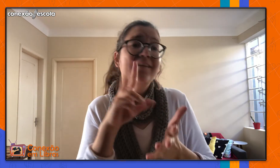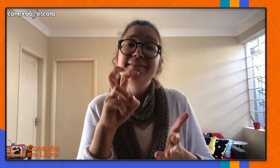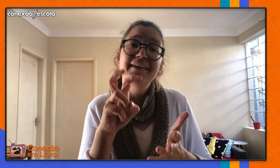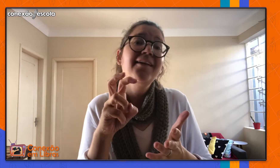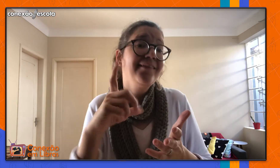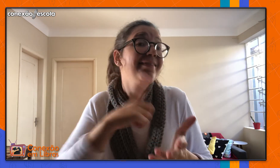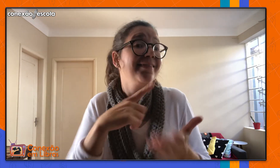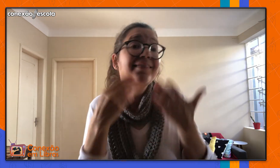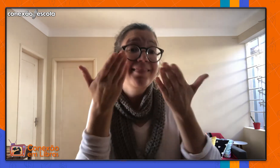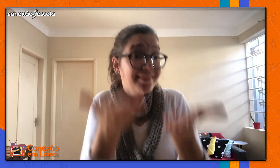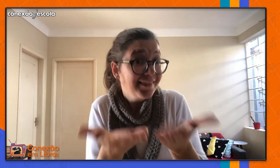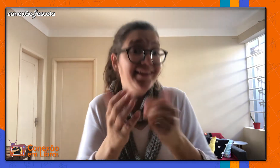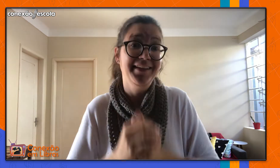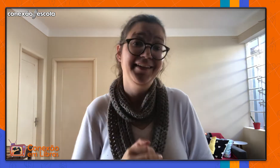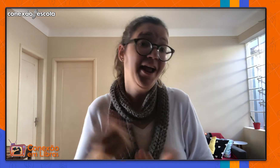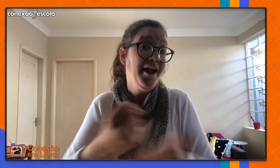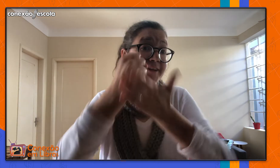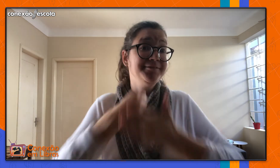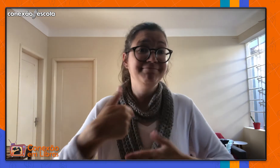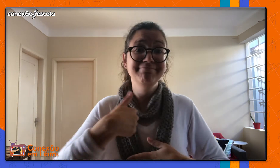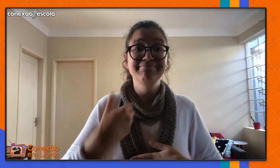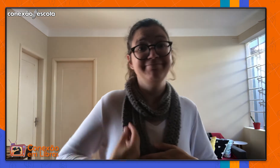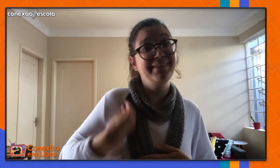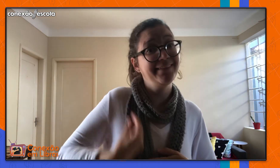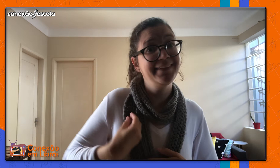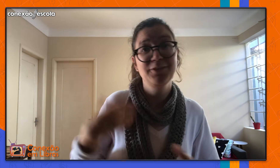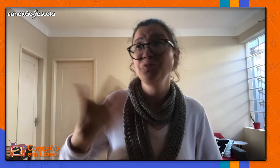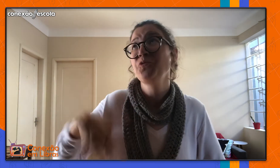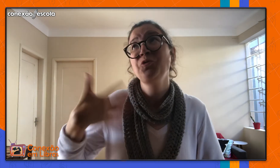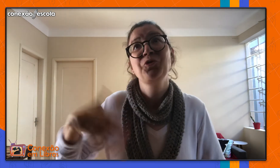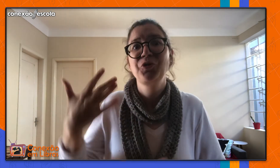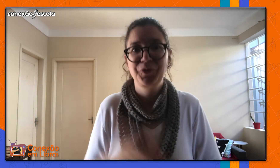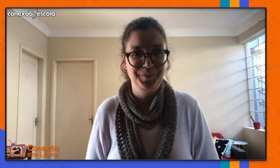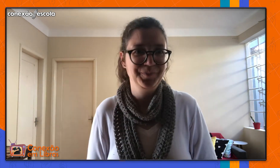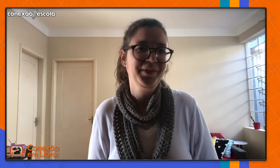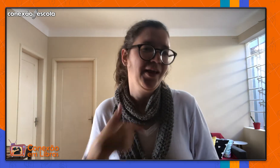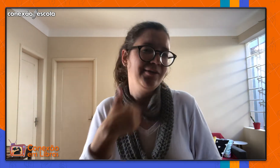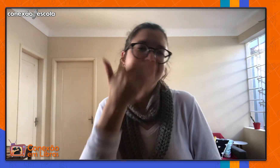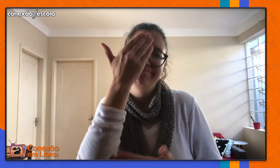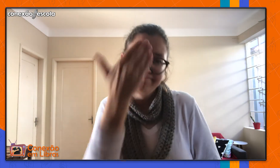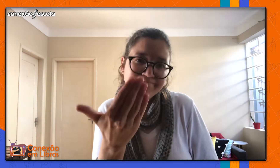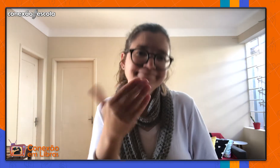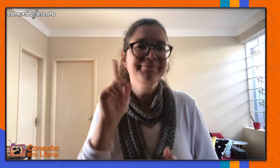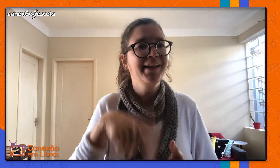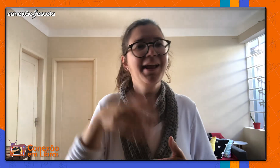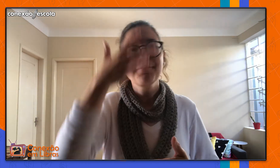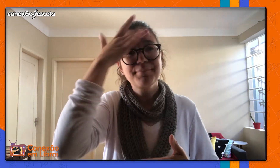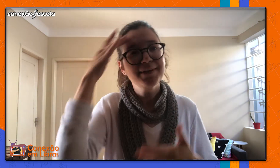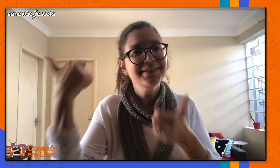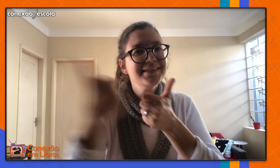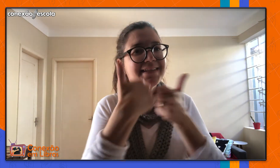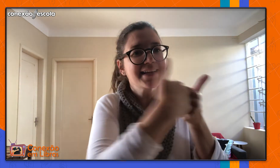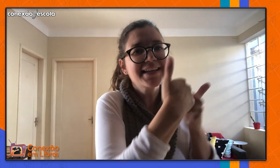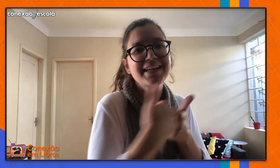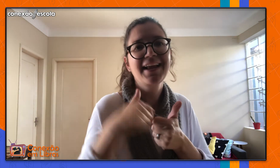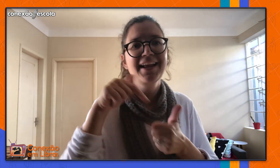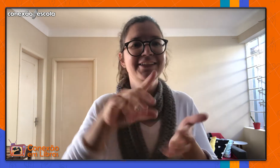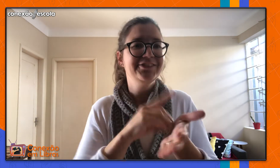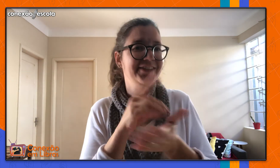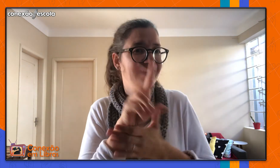vários elementos. E o diário da Fiorella oferece isso. Foi um grande suporte para a minha vida. Então eu agradeço muito as pessoas que me seguem